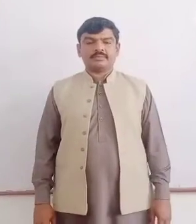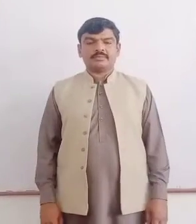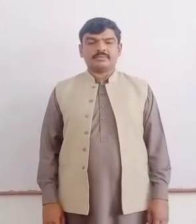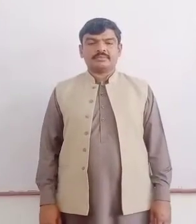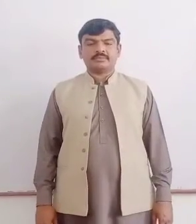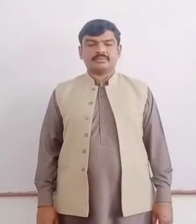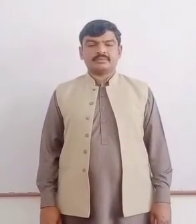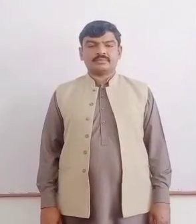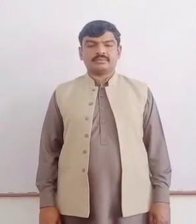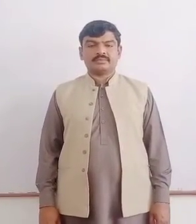سزا،